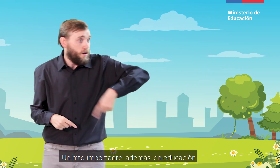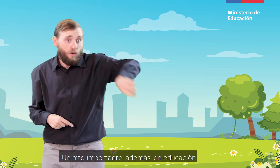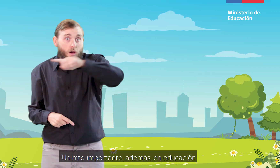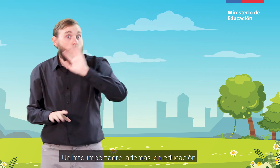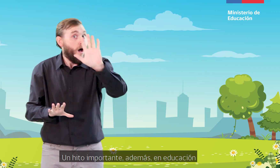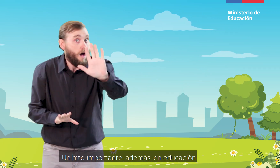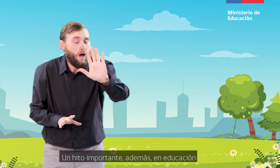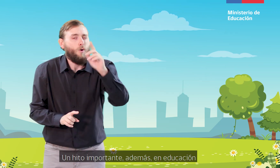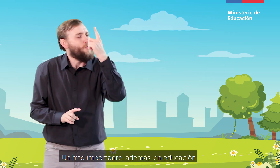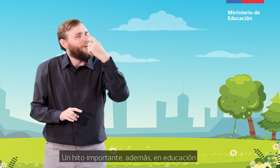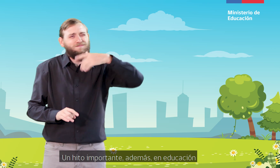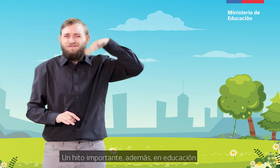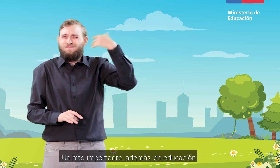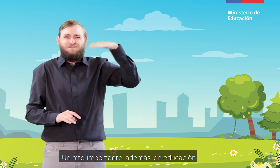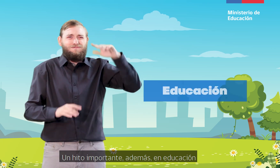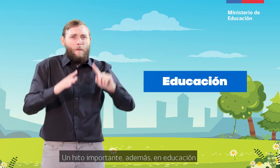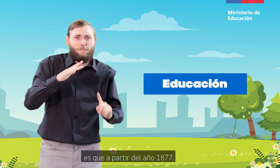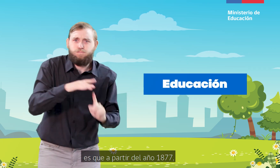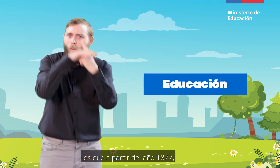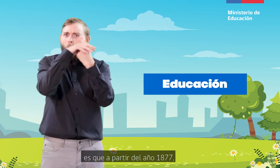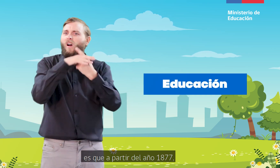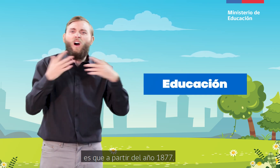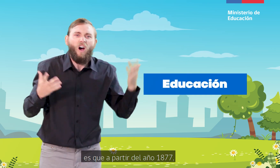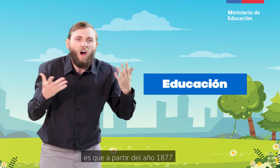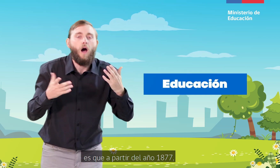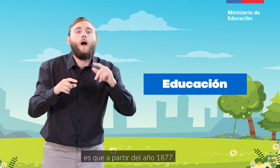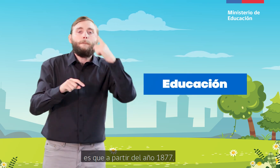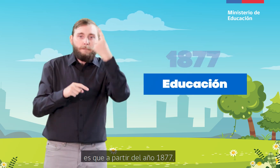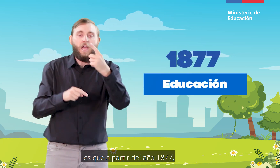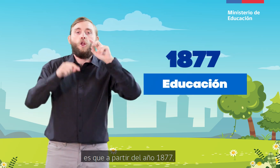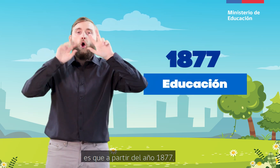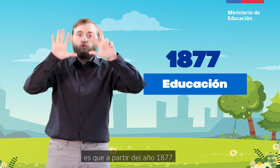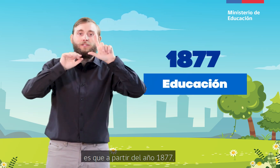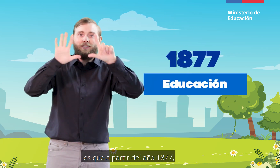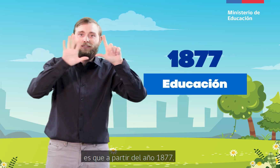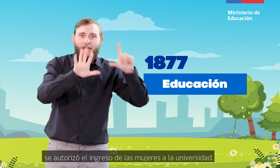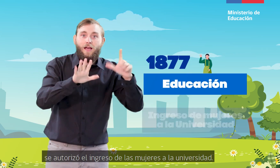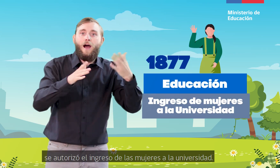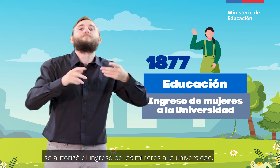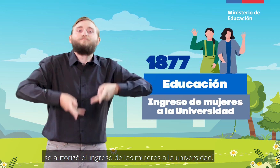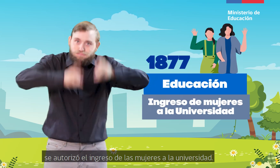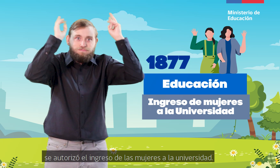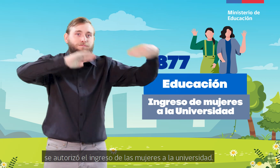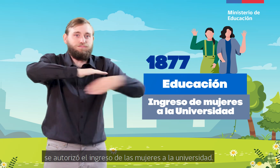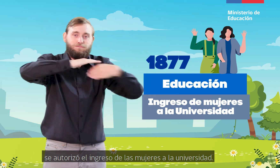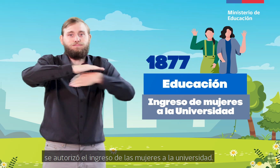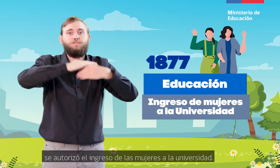Un hito importante además en educación es que a partir del año 1877 se autorizó el ingreso de las mujeres